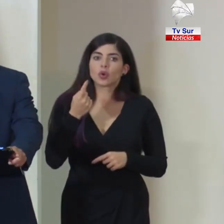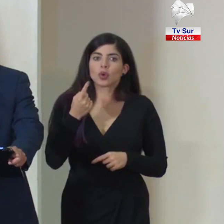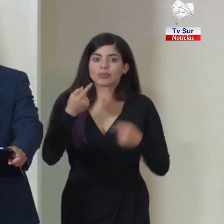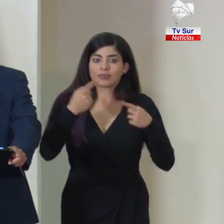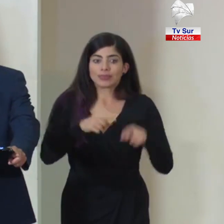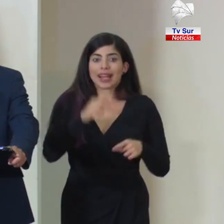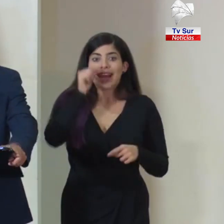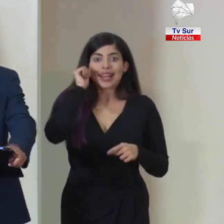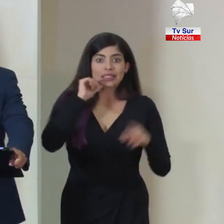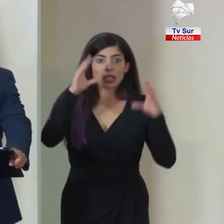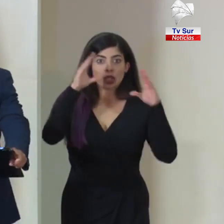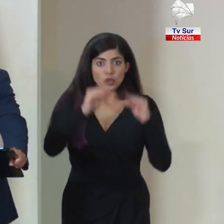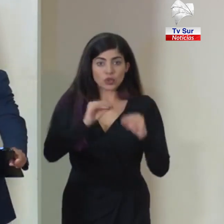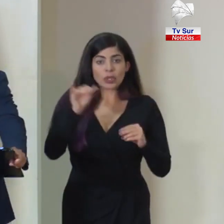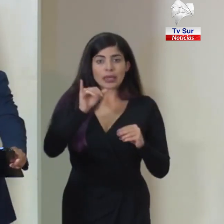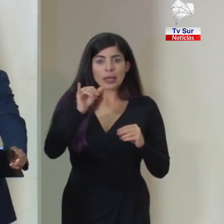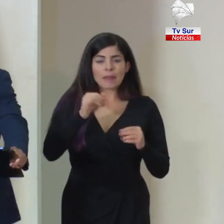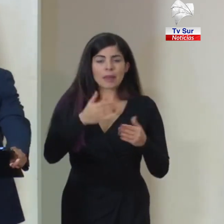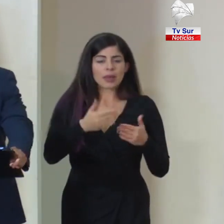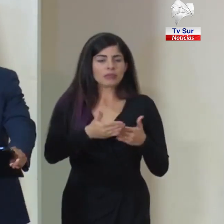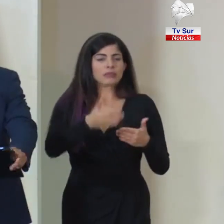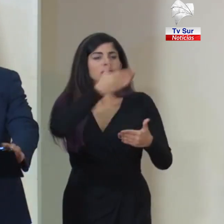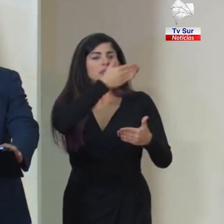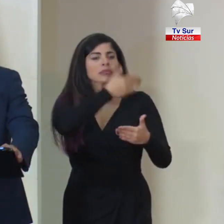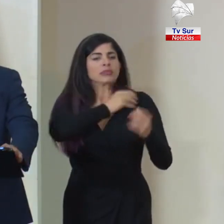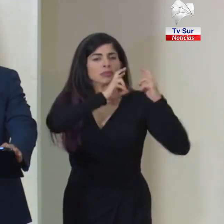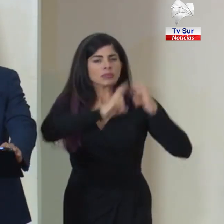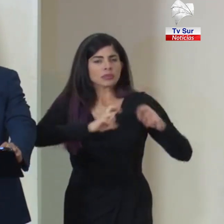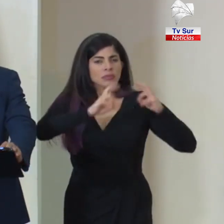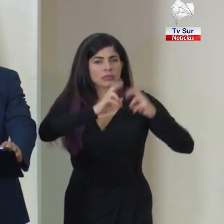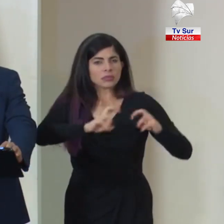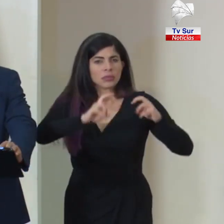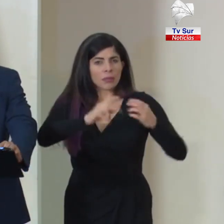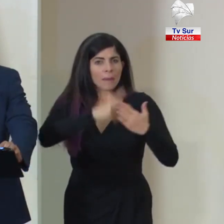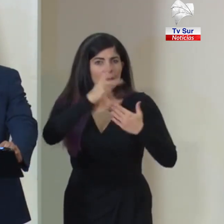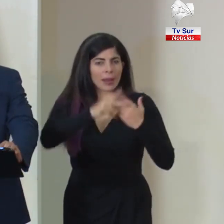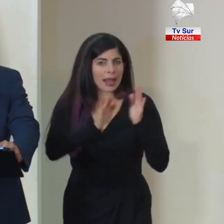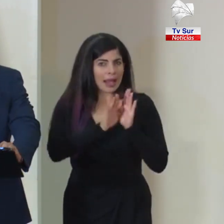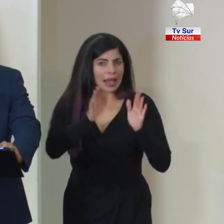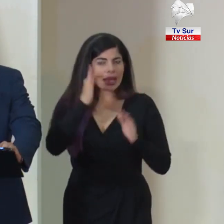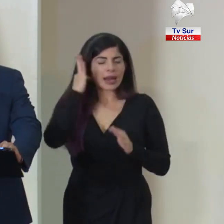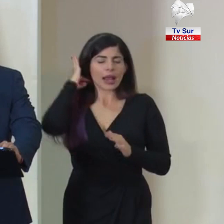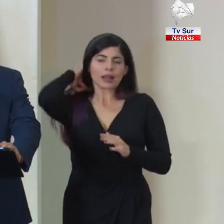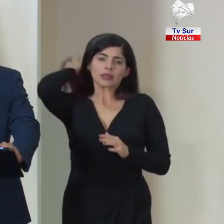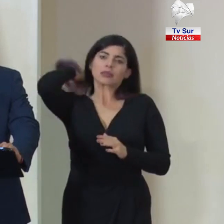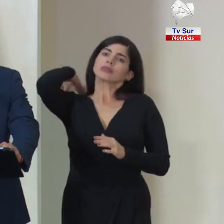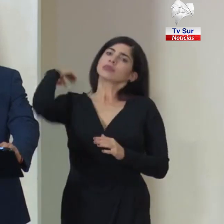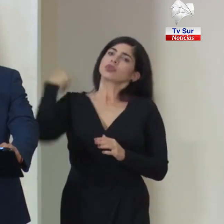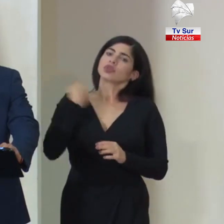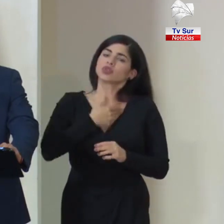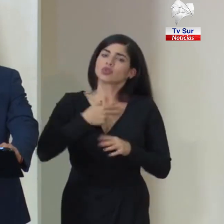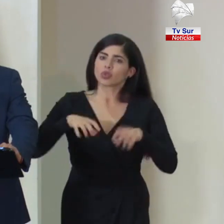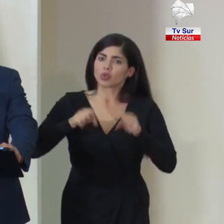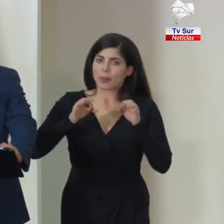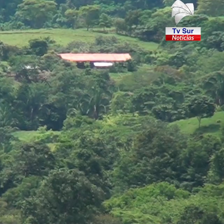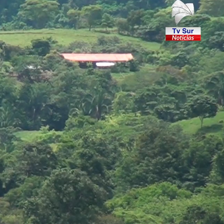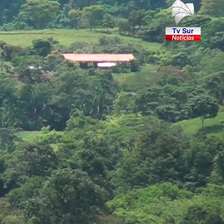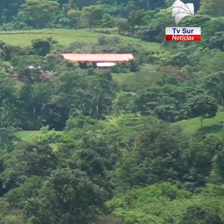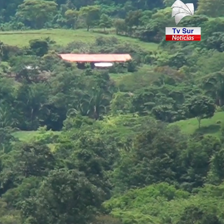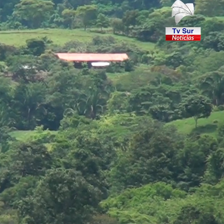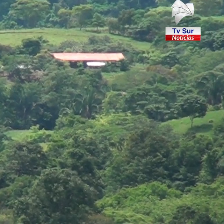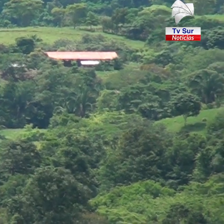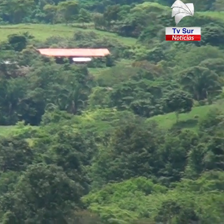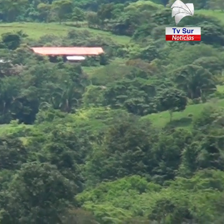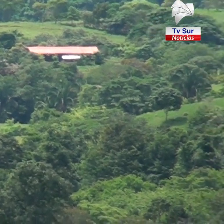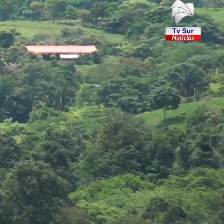del día de ayer por la noche, sino desde un análisis integral que se ha hecho del plan, hemos tomado algunas decisiones en el marco de la